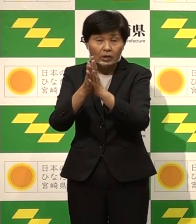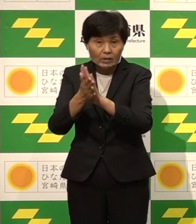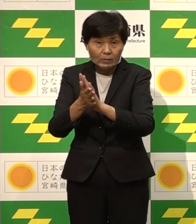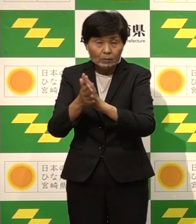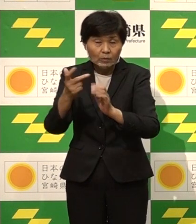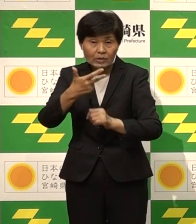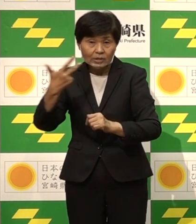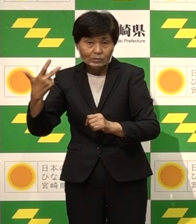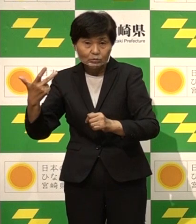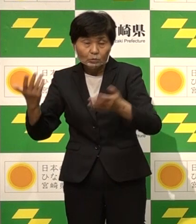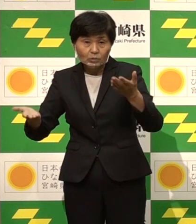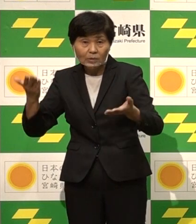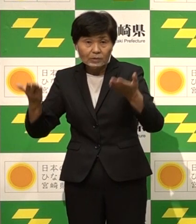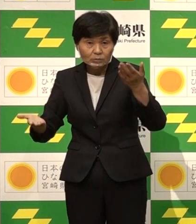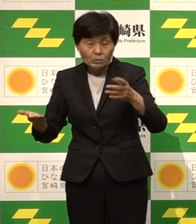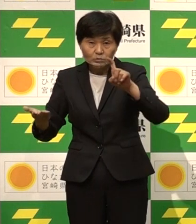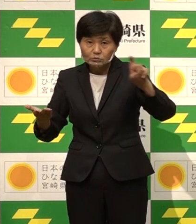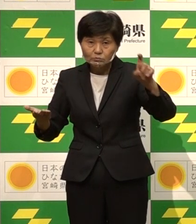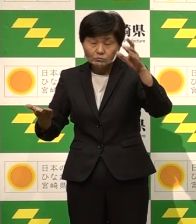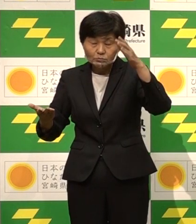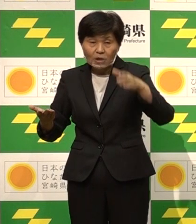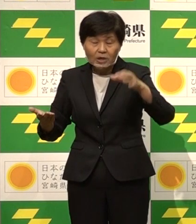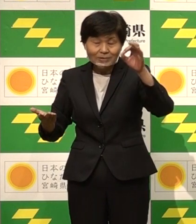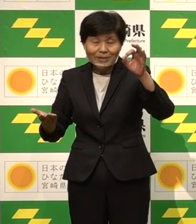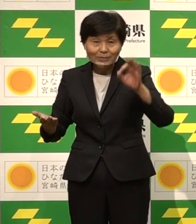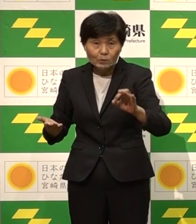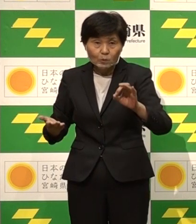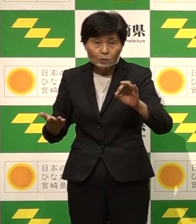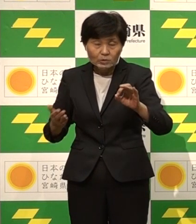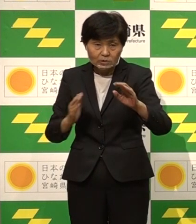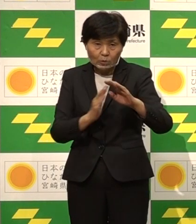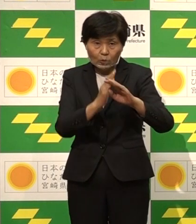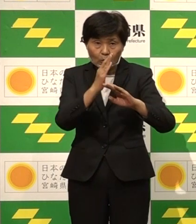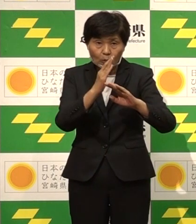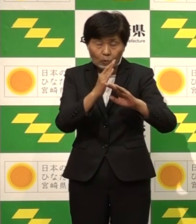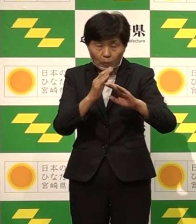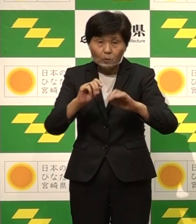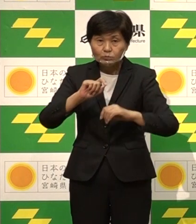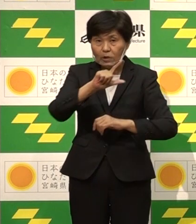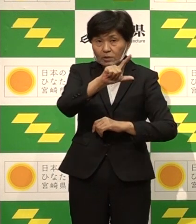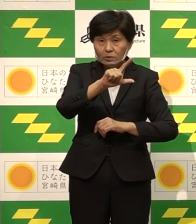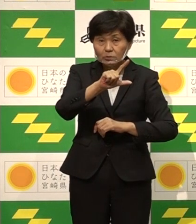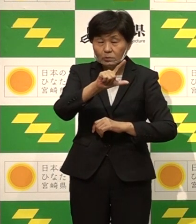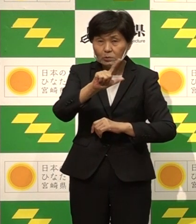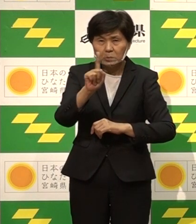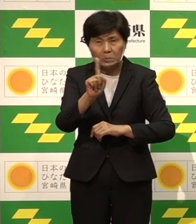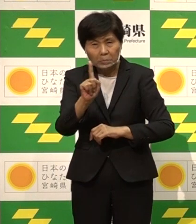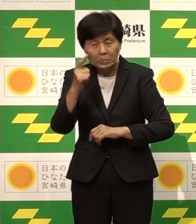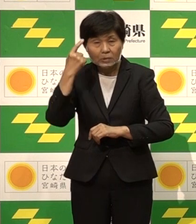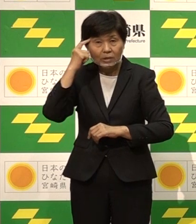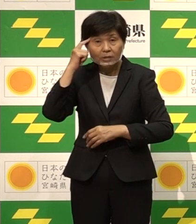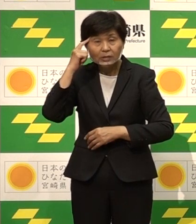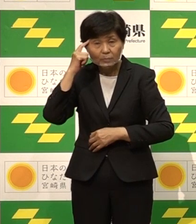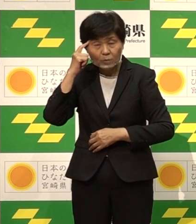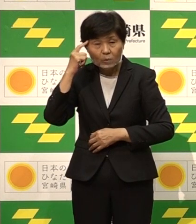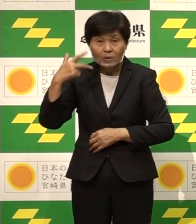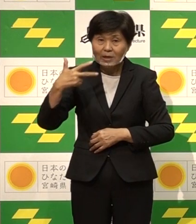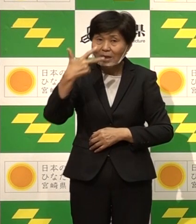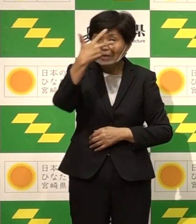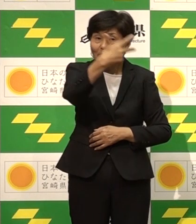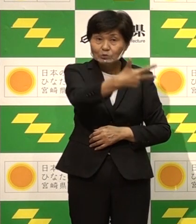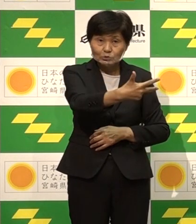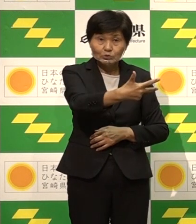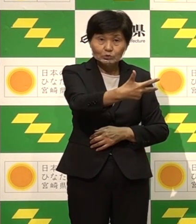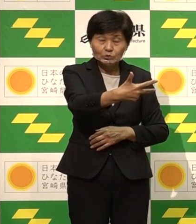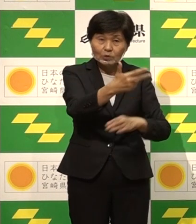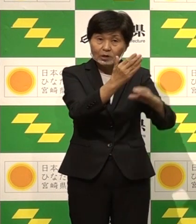ジションが上がっていると、そうするとどう引き目に見ても、多分来週の